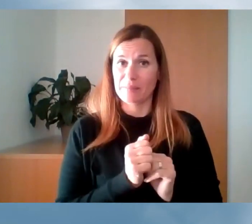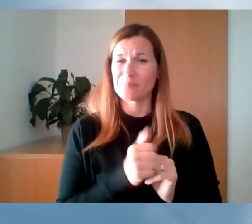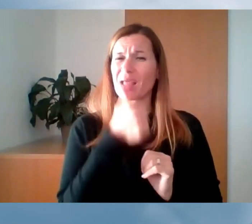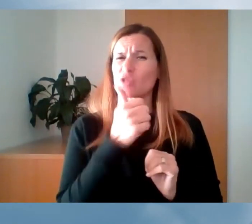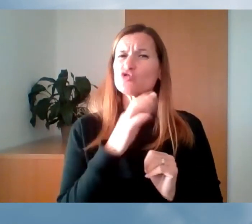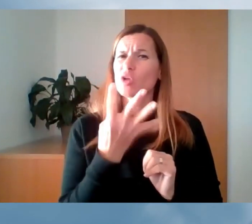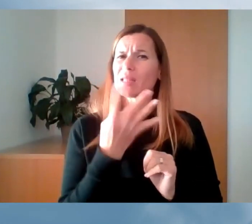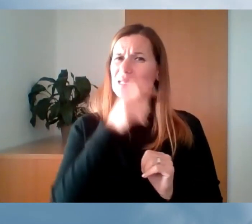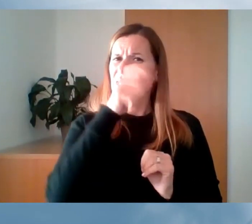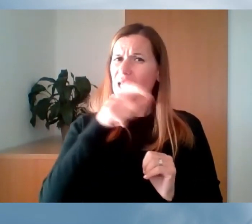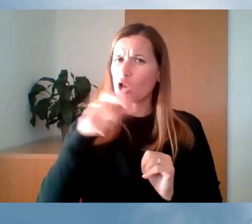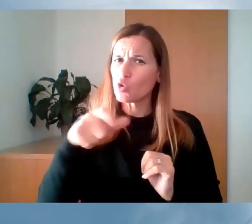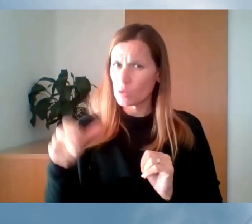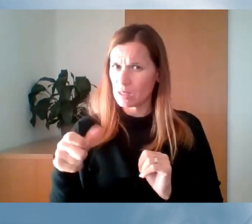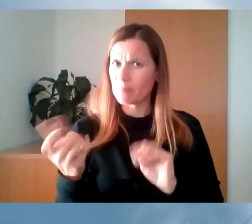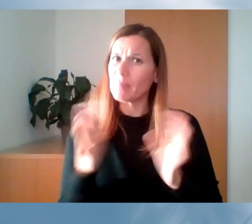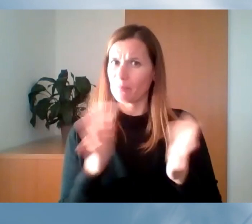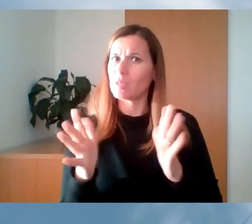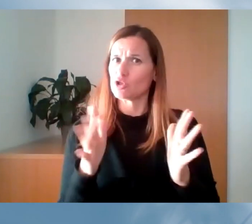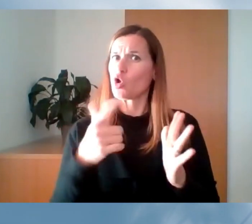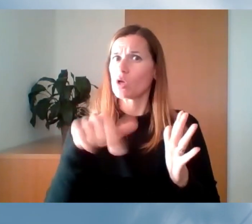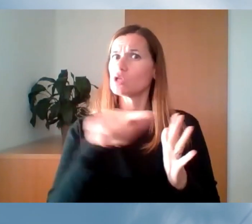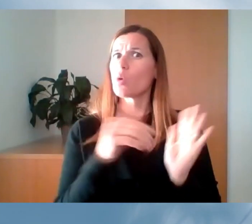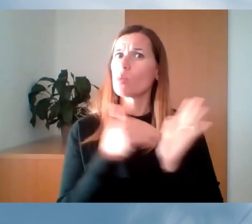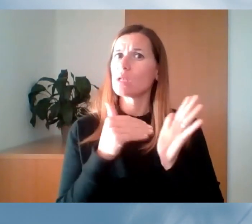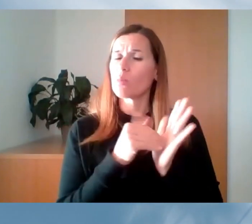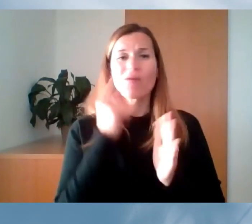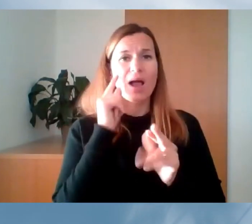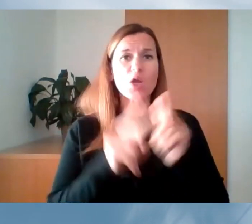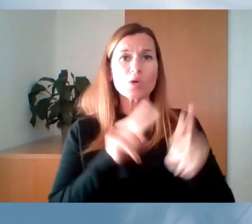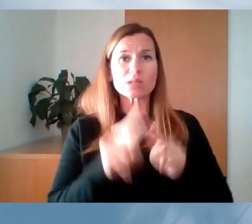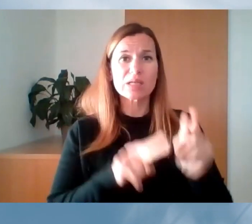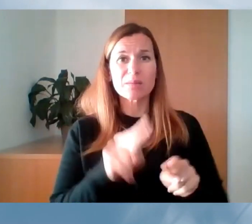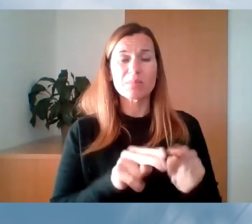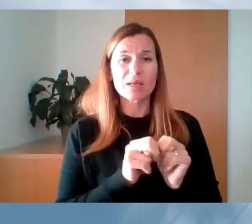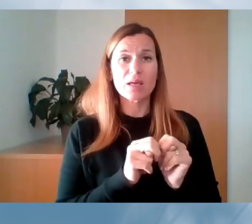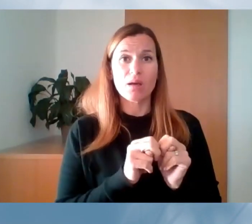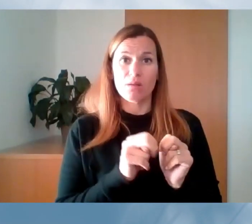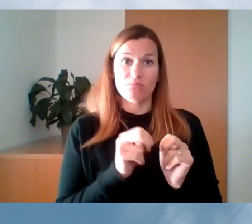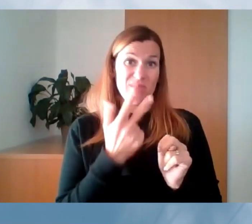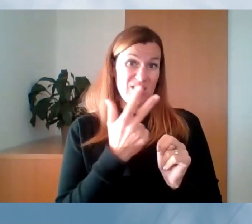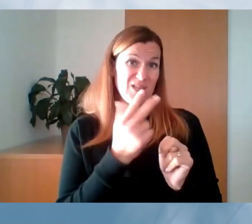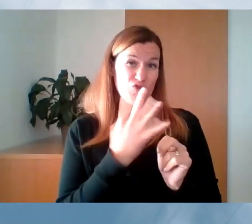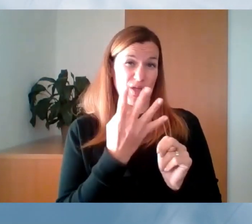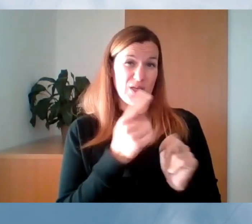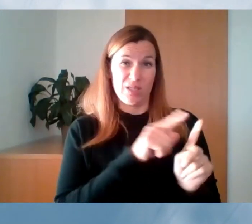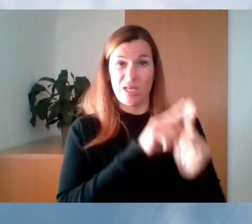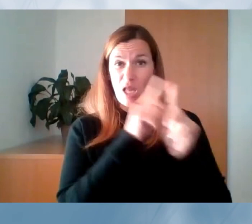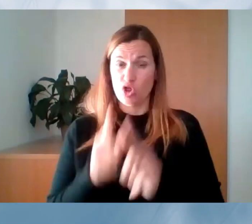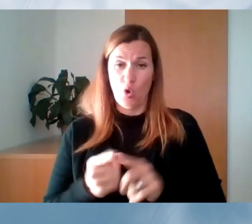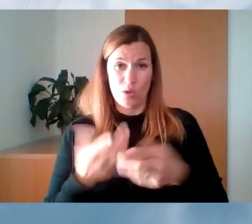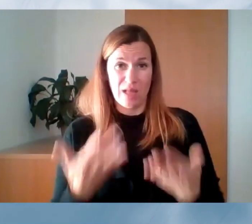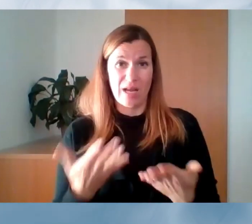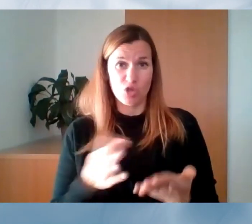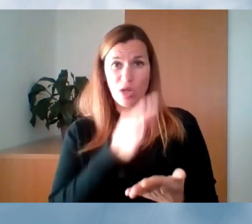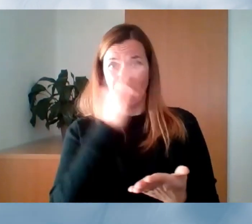Za 1/4 ljudi približno, ki so potrebovali oskrbo, 3/4 do današnjega